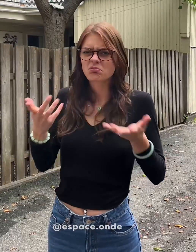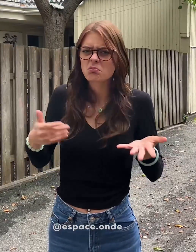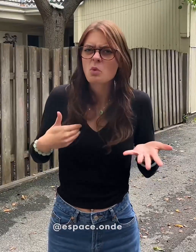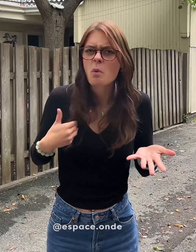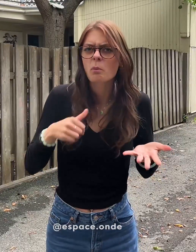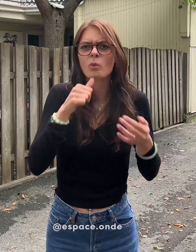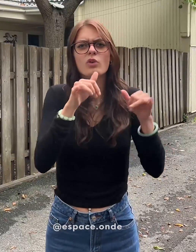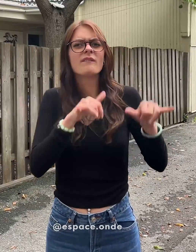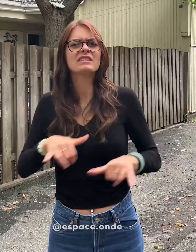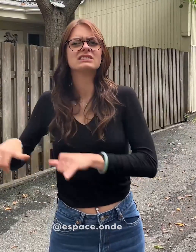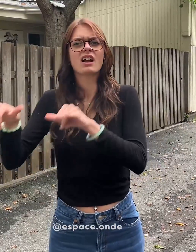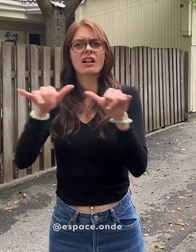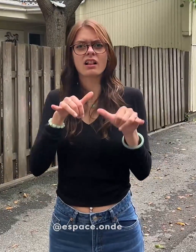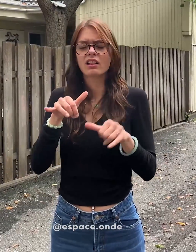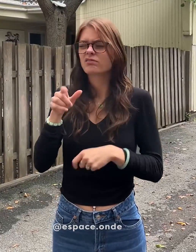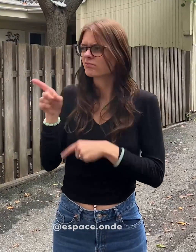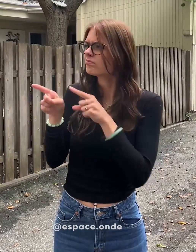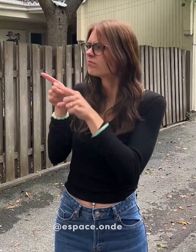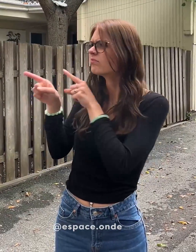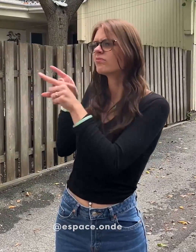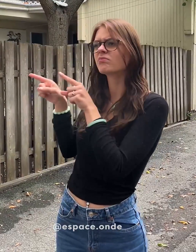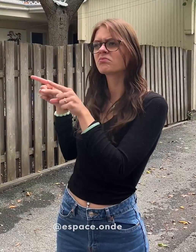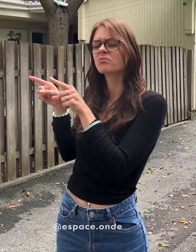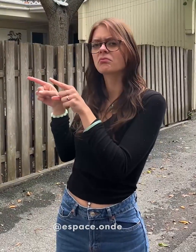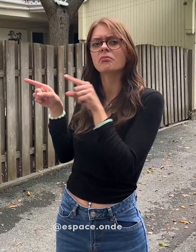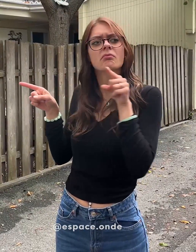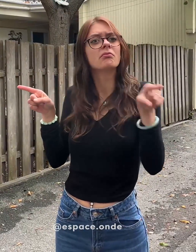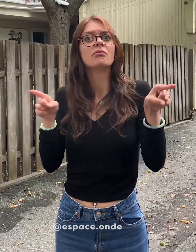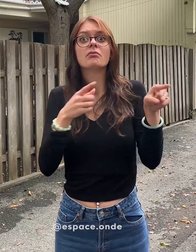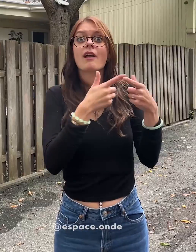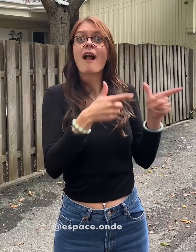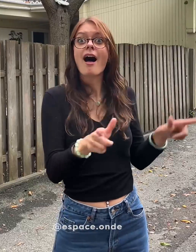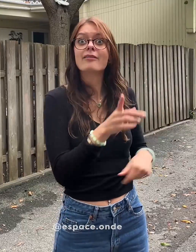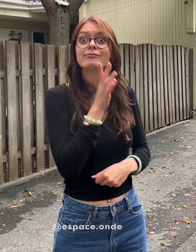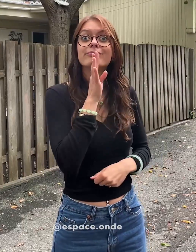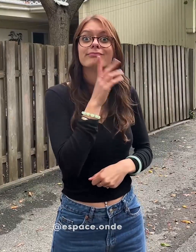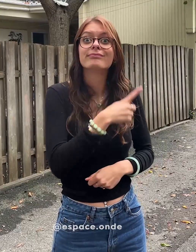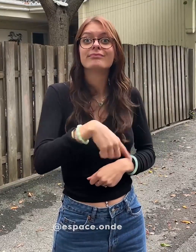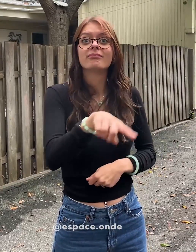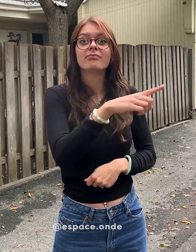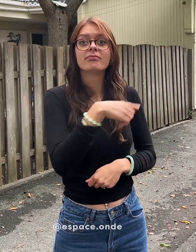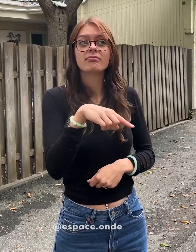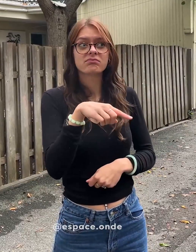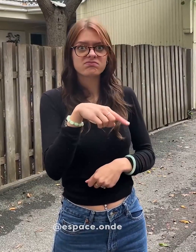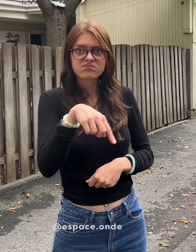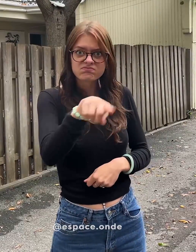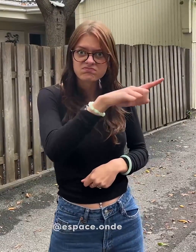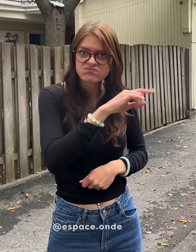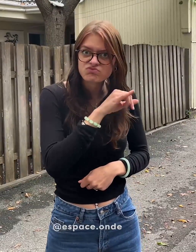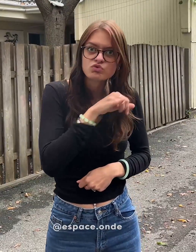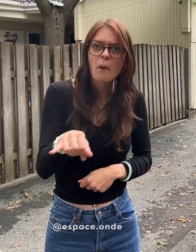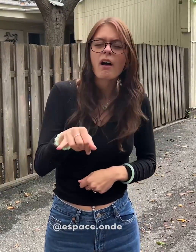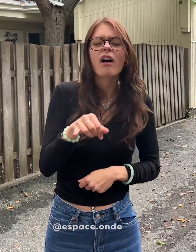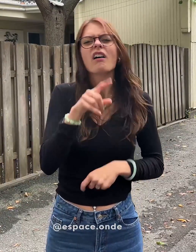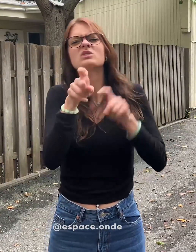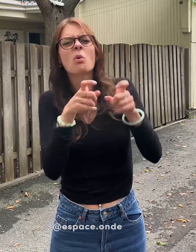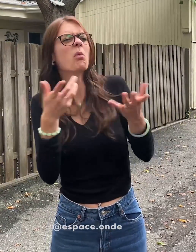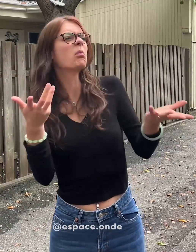Cette question-là de langue signée universelle, on se la fait poser extrêmement souvent. Alors que ça arrive jamais pour les langues